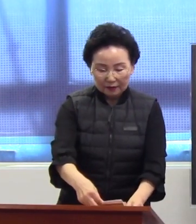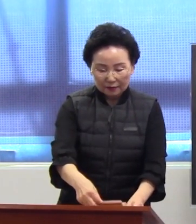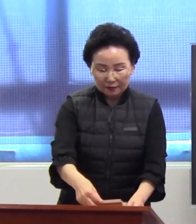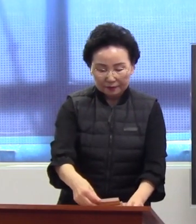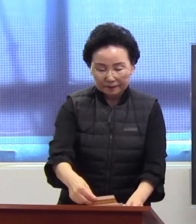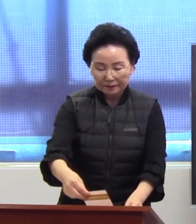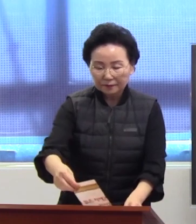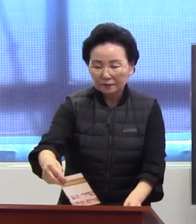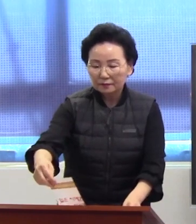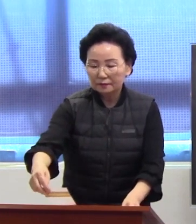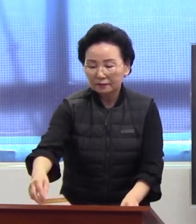그래서